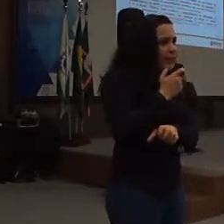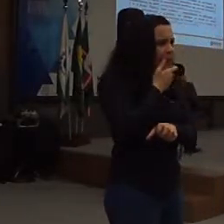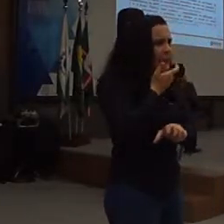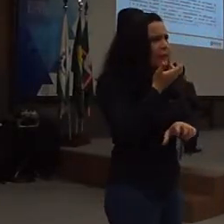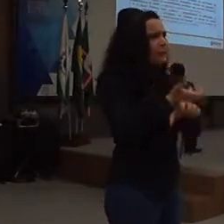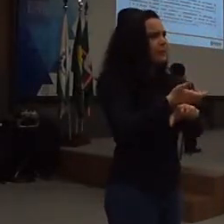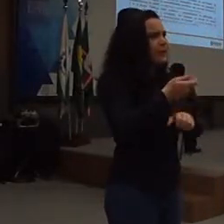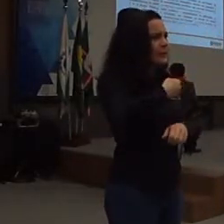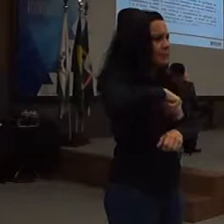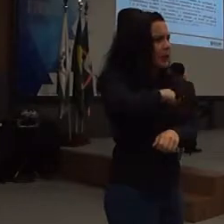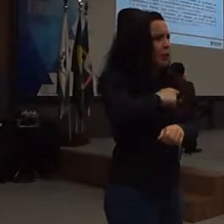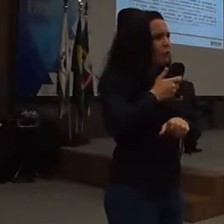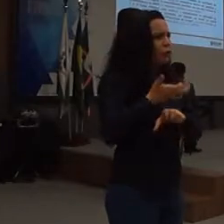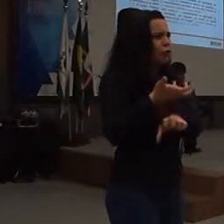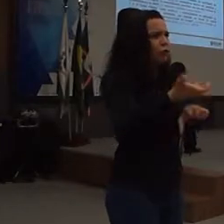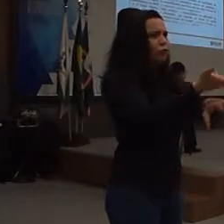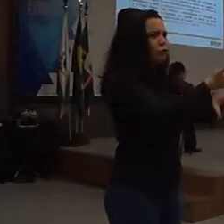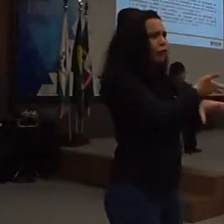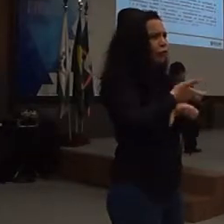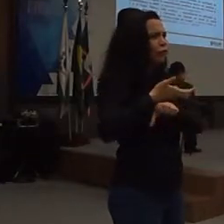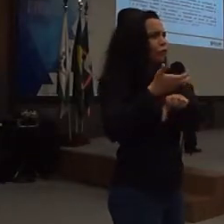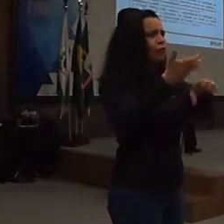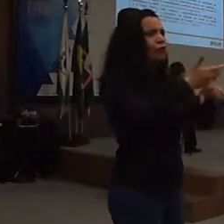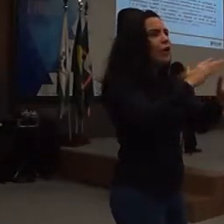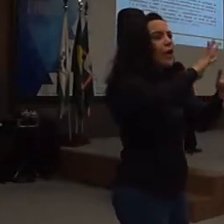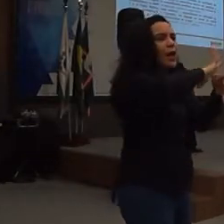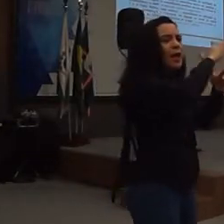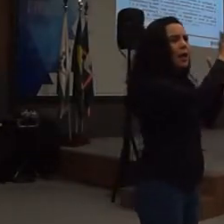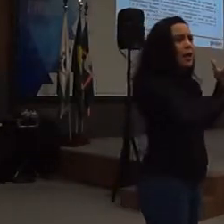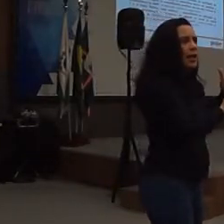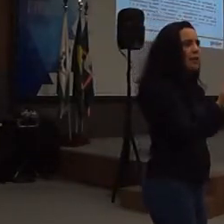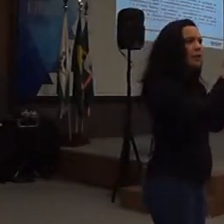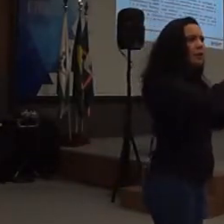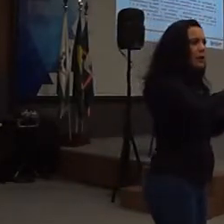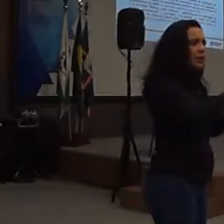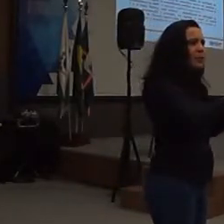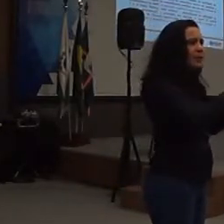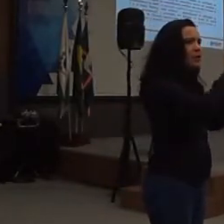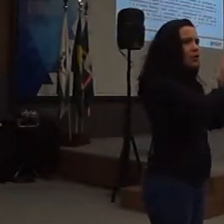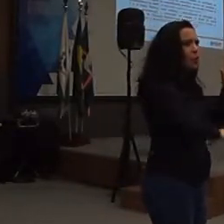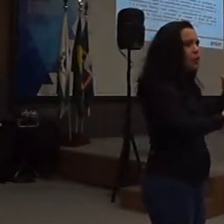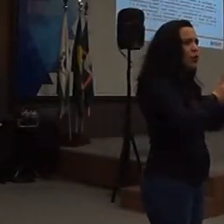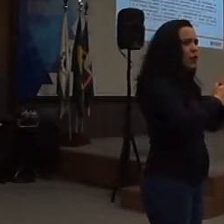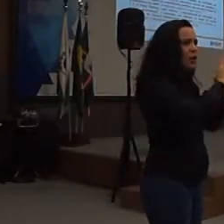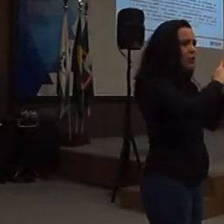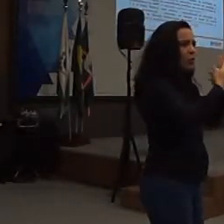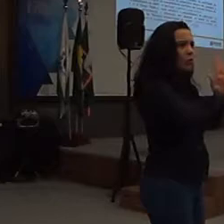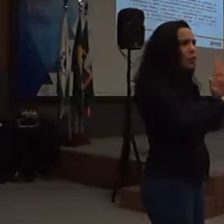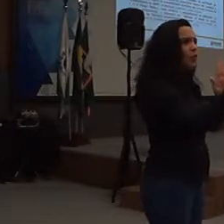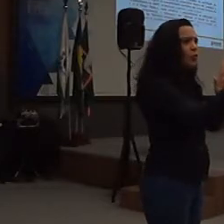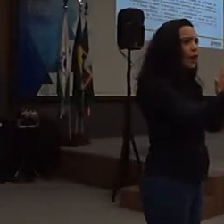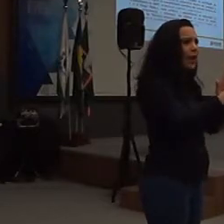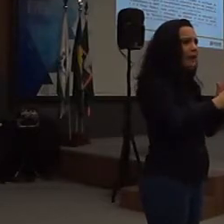curricular inteira, mudam tudo. Por que é que não colocamos Libras nas escolas, gente?